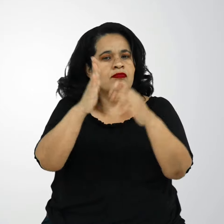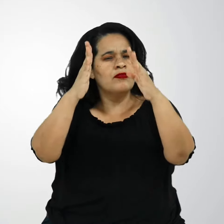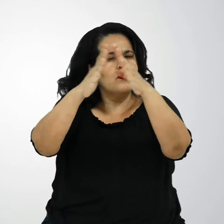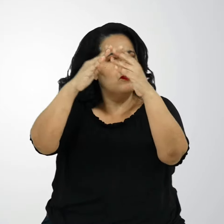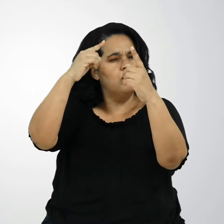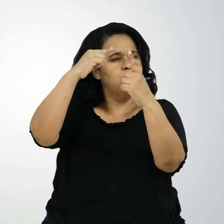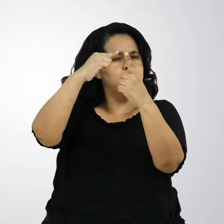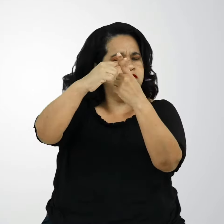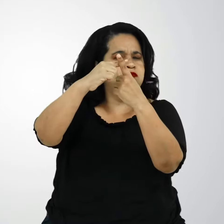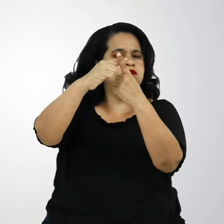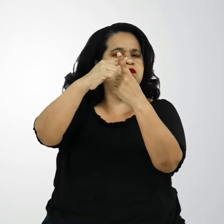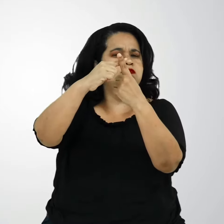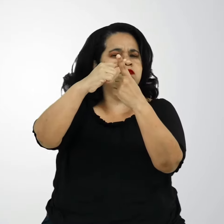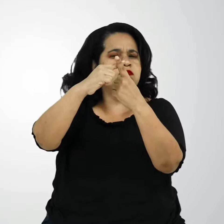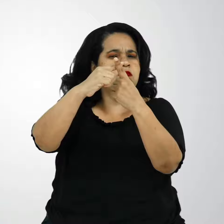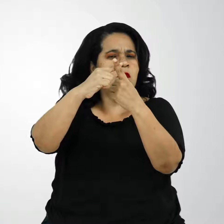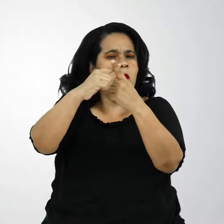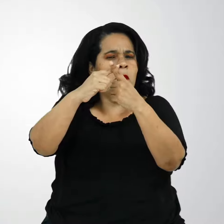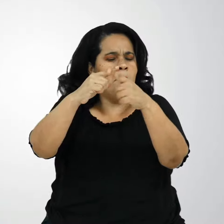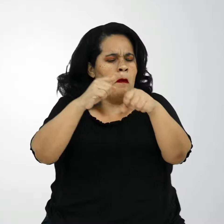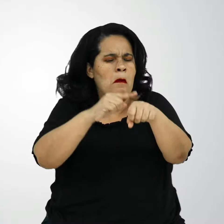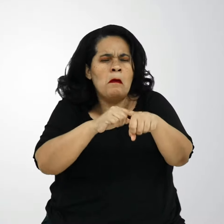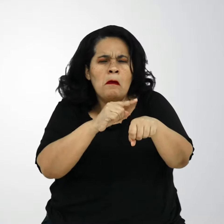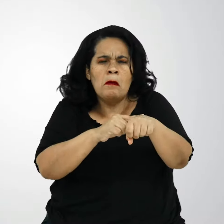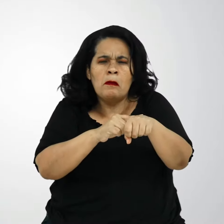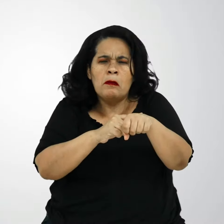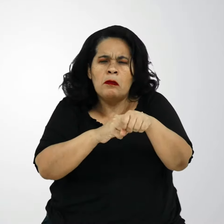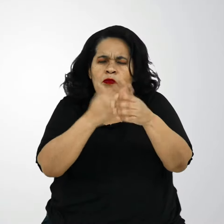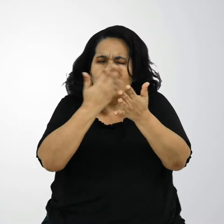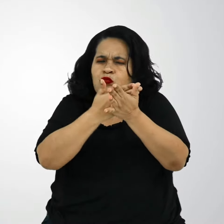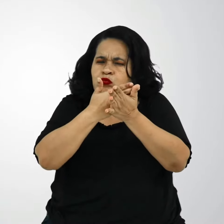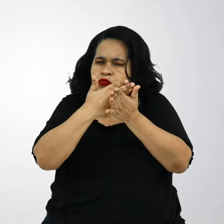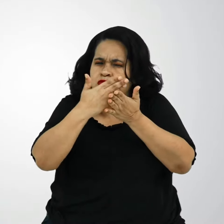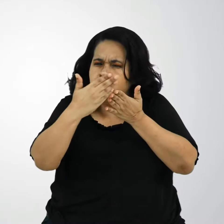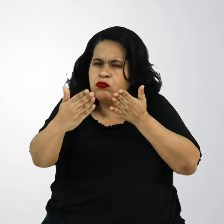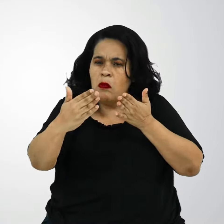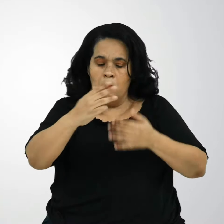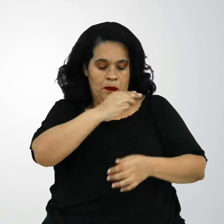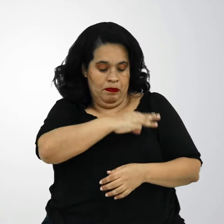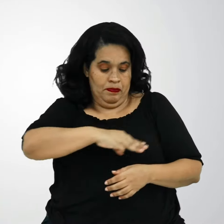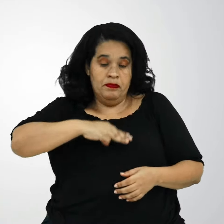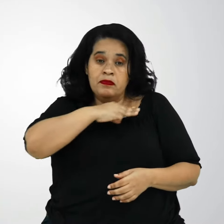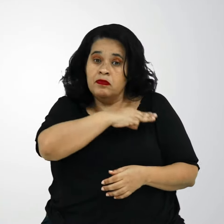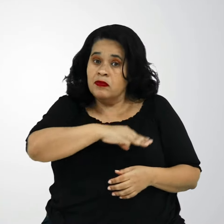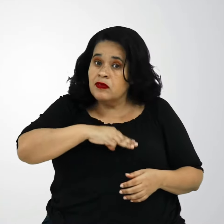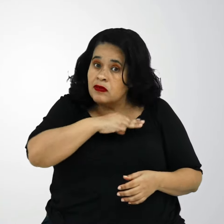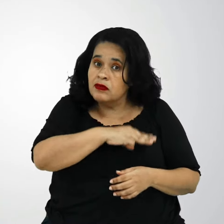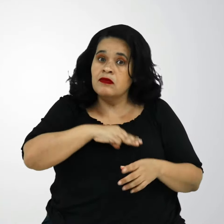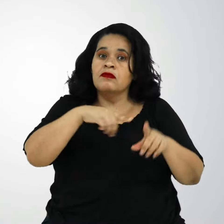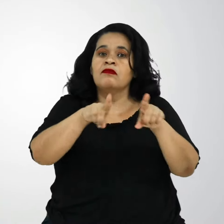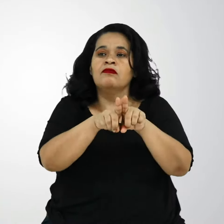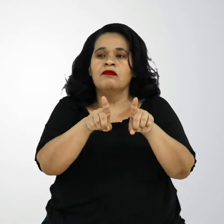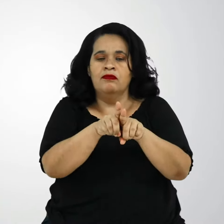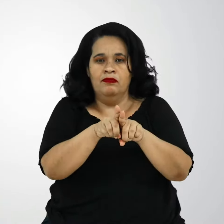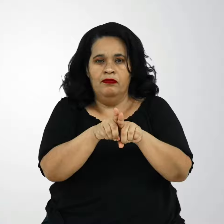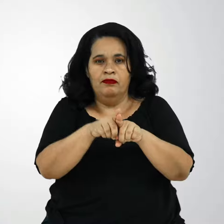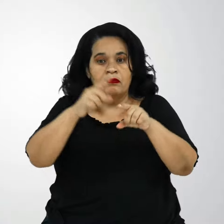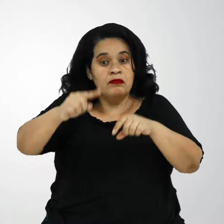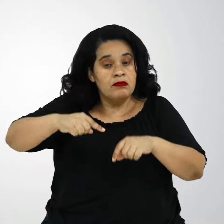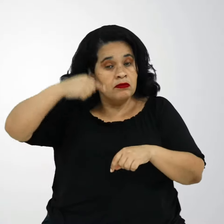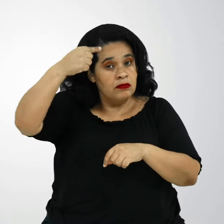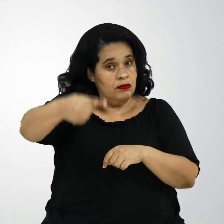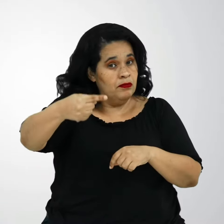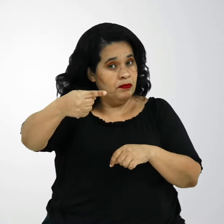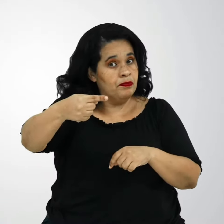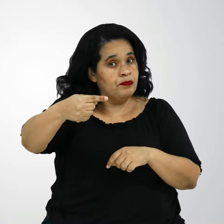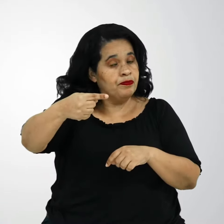igreja, o primeiro período em que a igreja vai fazer sua missão, o Apocalipse vai fazer essa menção, e depois, ao se